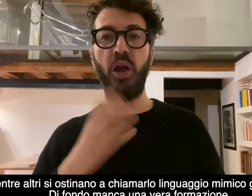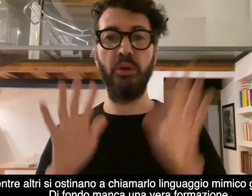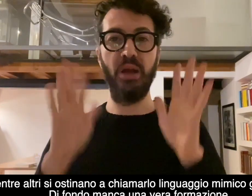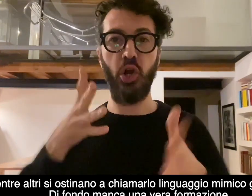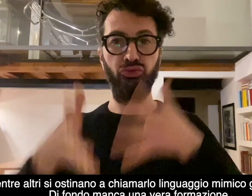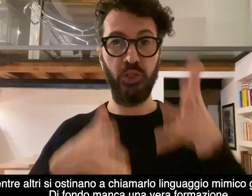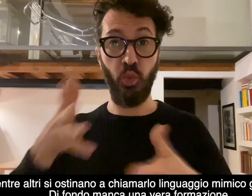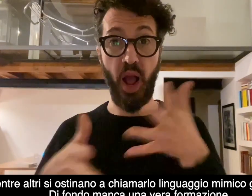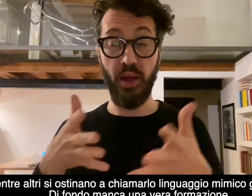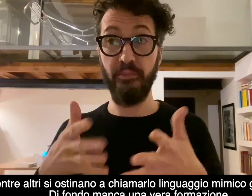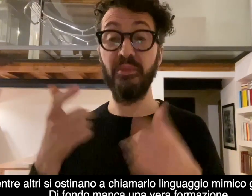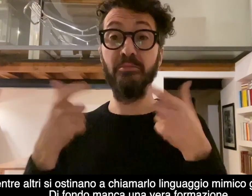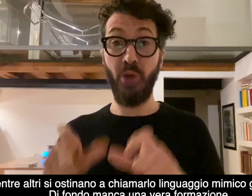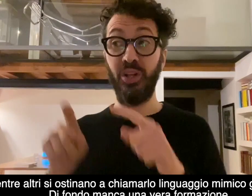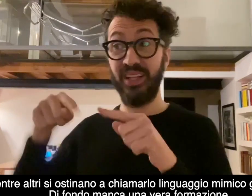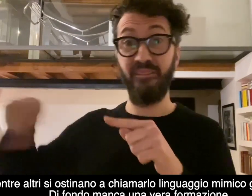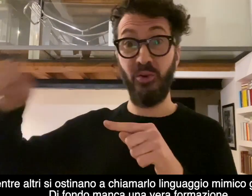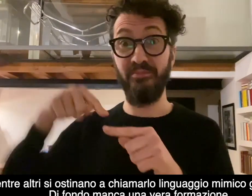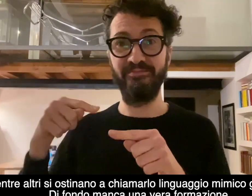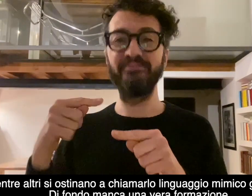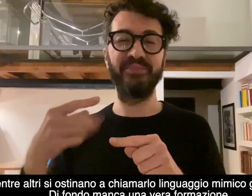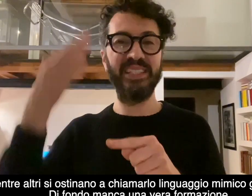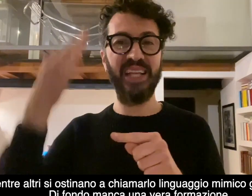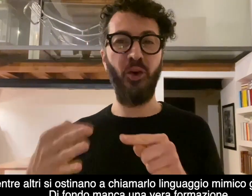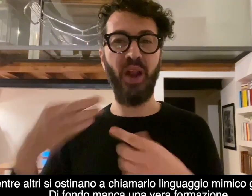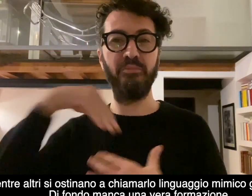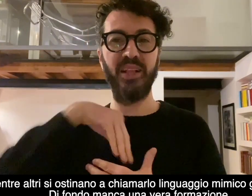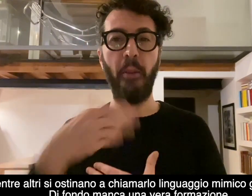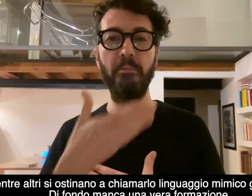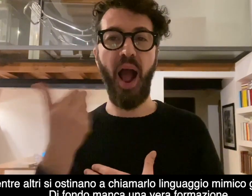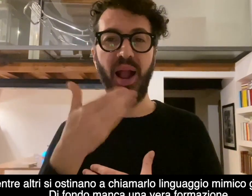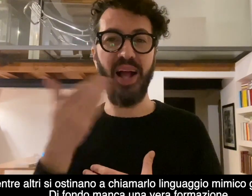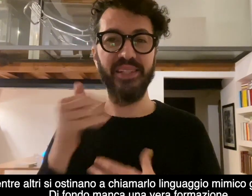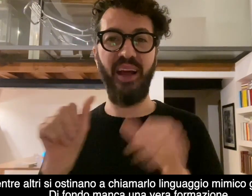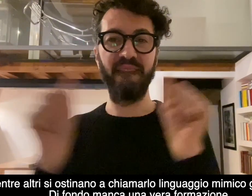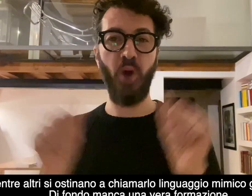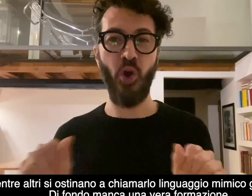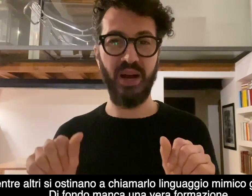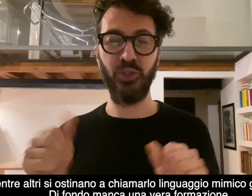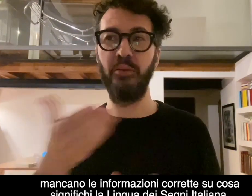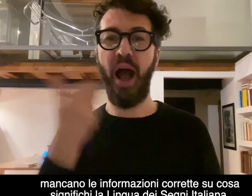chiamarlo linguaggio mimico gestuale perché di fondo manca una vera e propria formazione